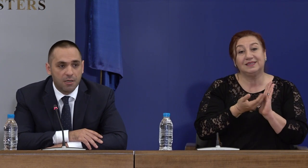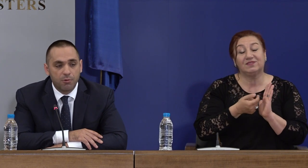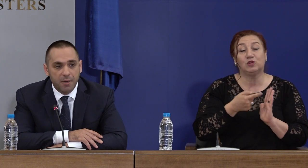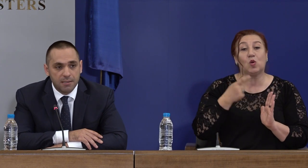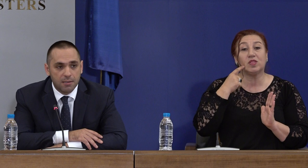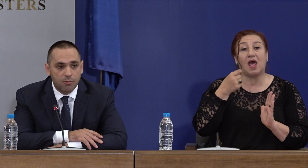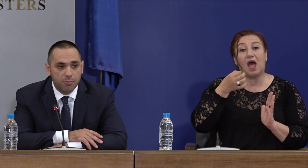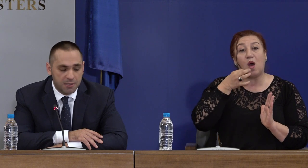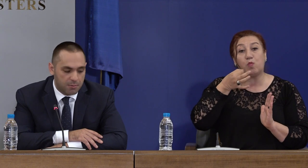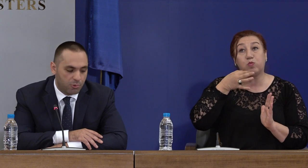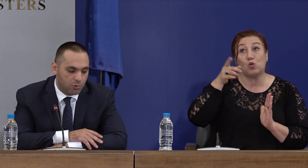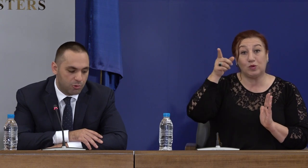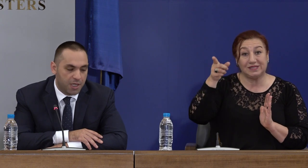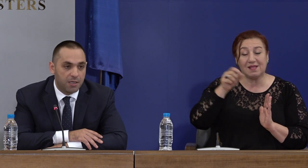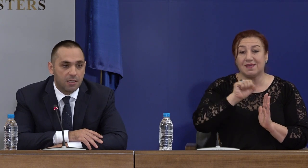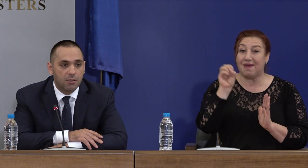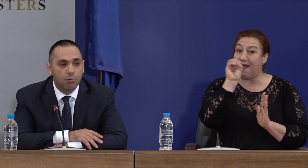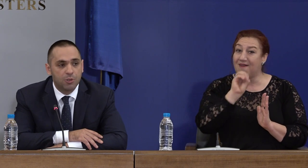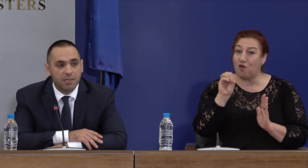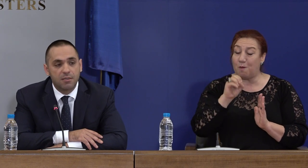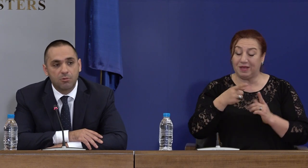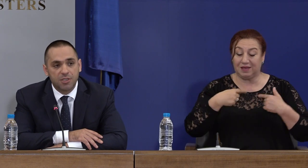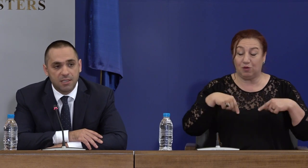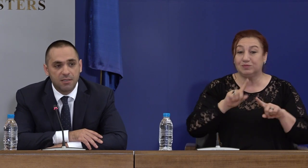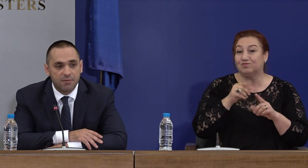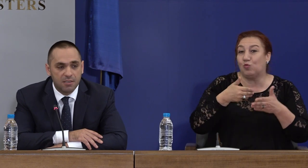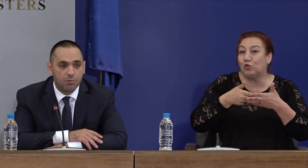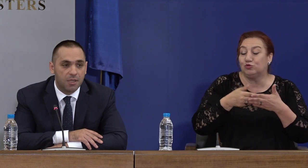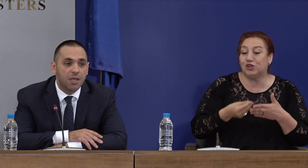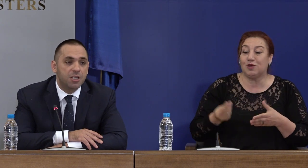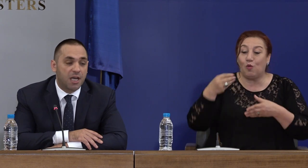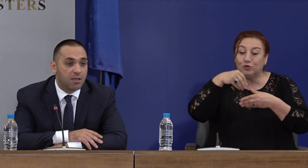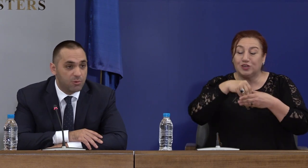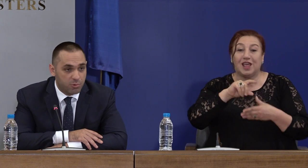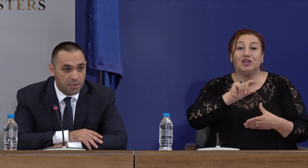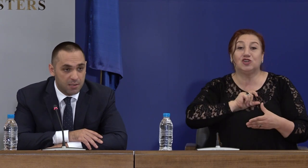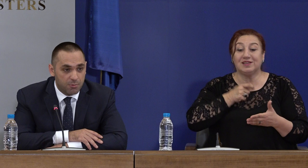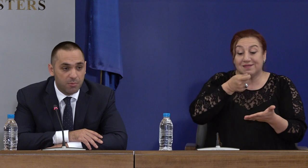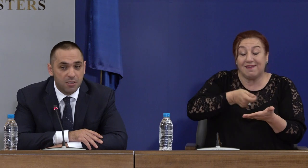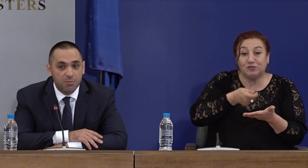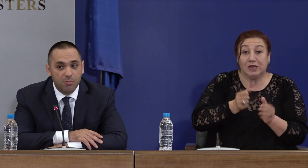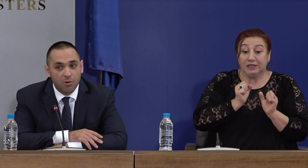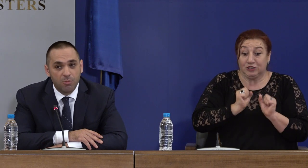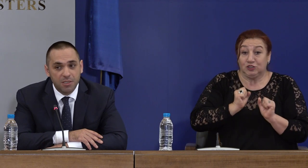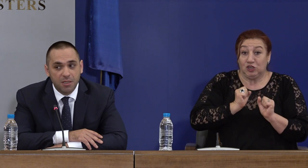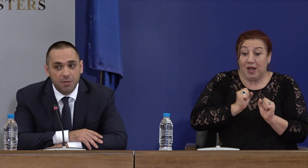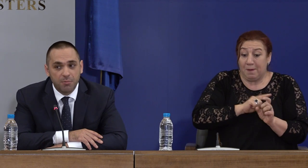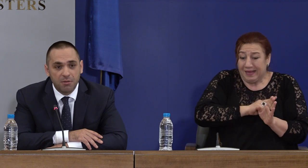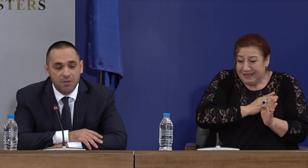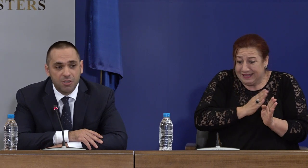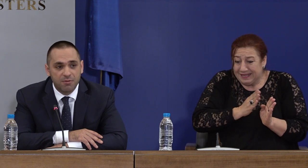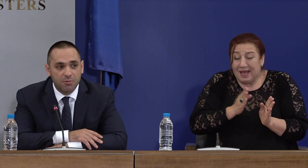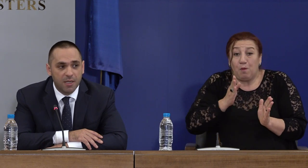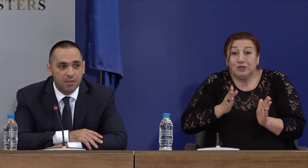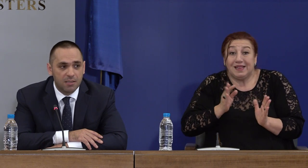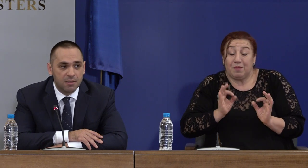Брюксел и на Европейската комисия по отношение на участието на частни инвеститори. Чакахме до последния момент. Ще помоля обаче да имате